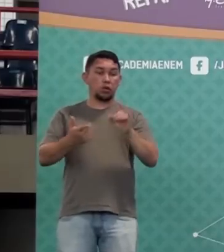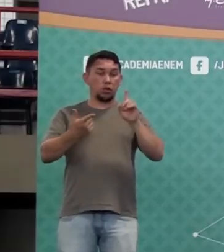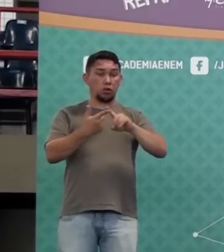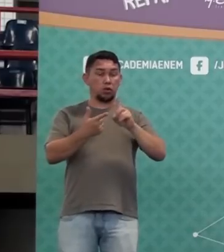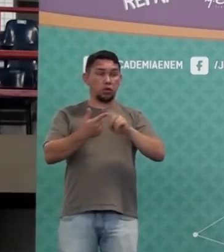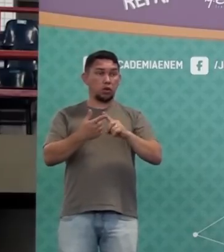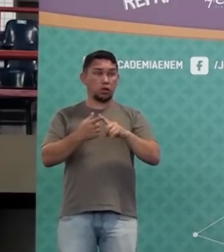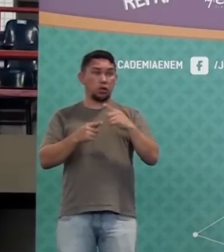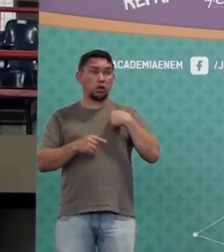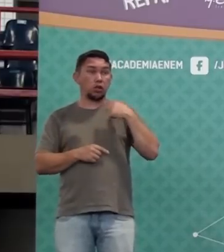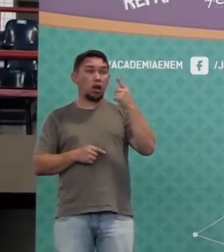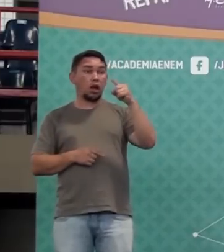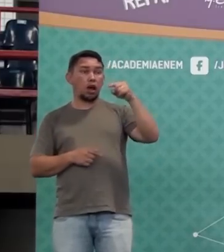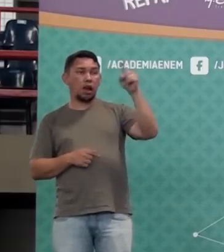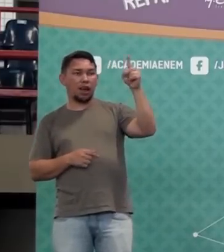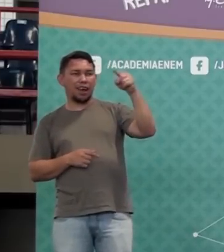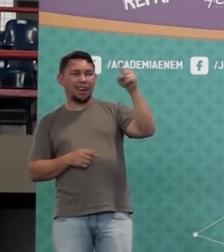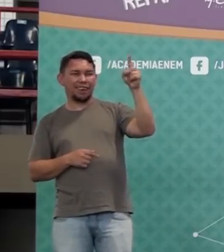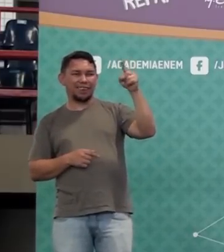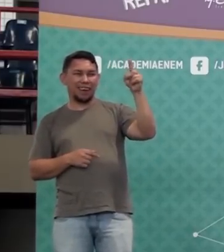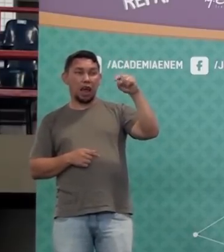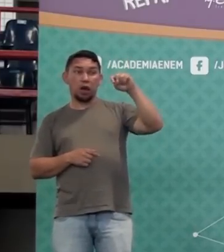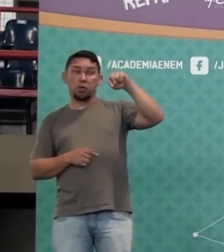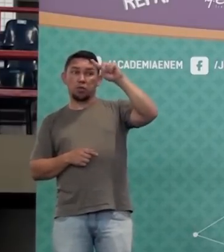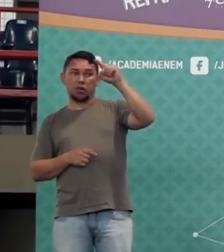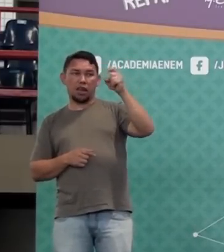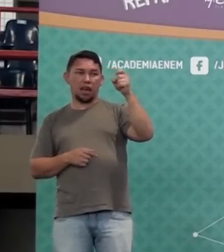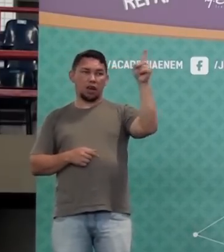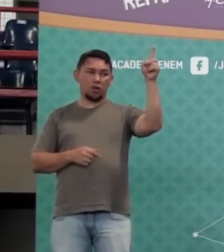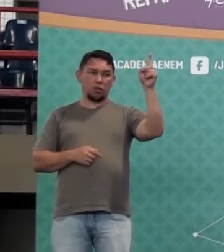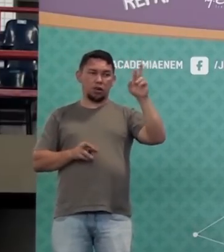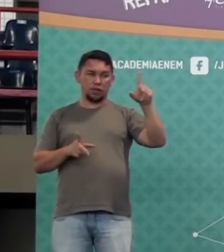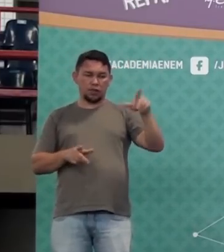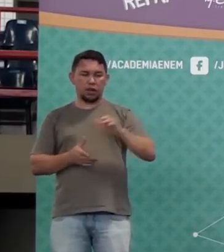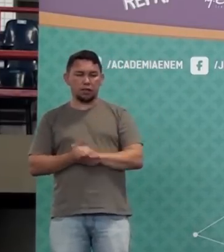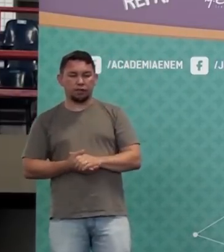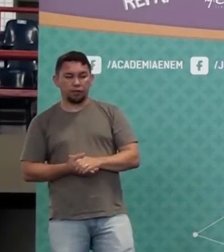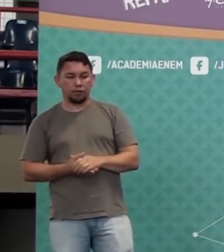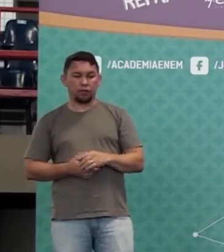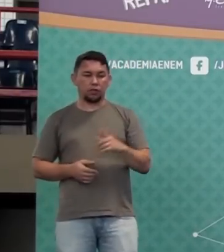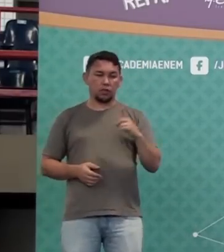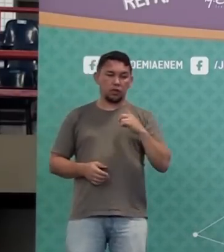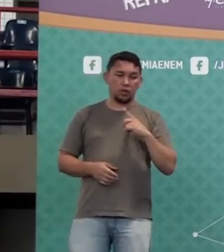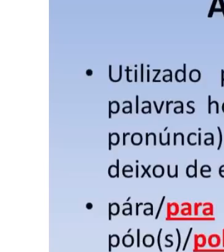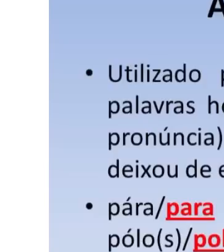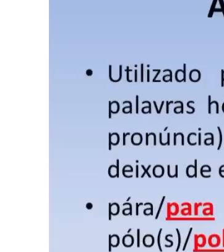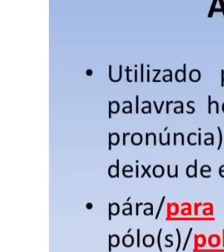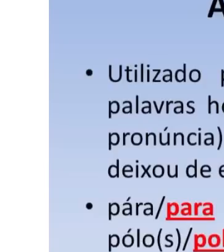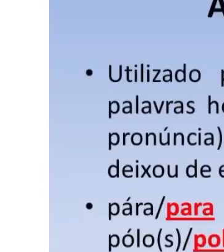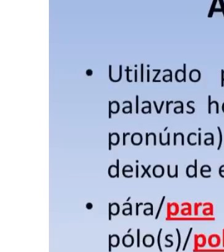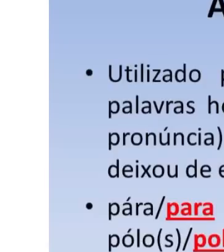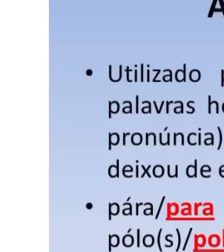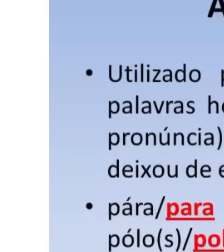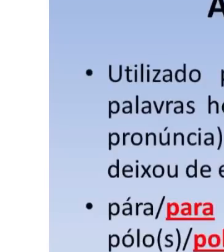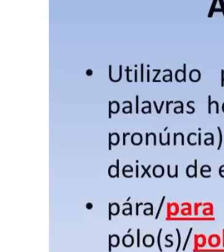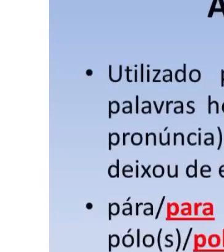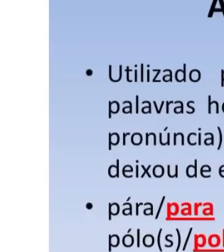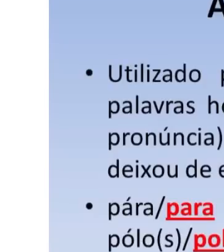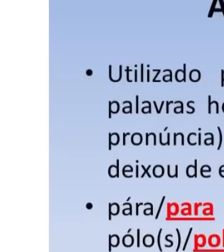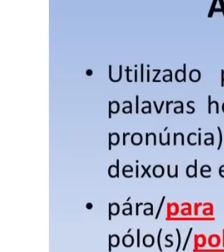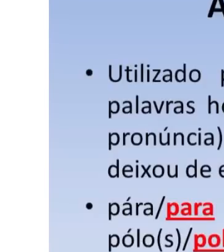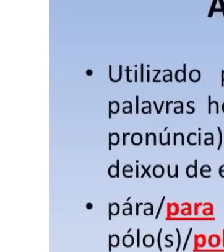acento diferencial, a perguntinha até que me fizeram agora. Eu tenho, ele é utilizado, o